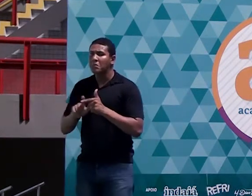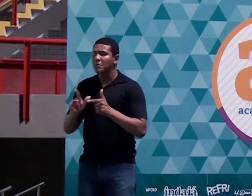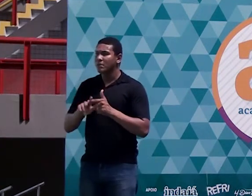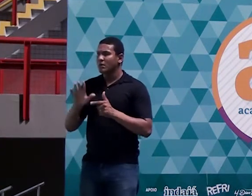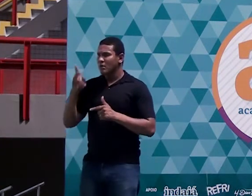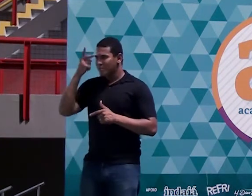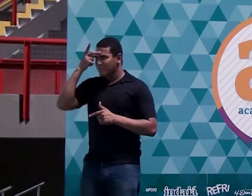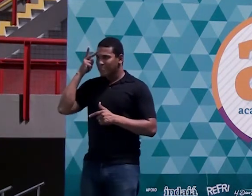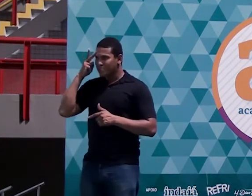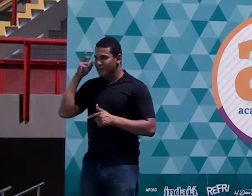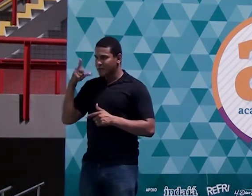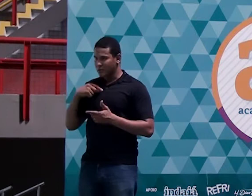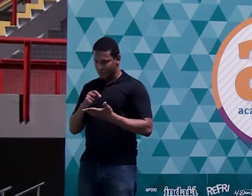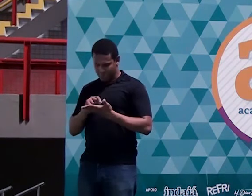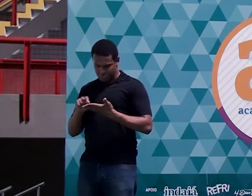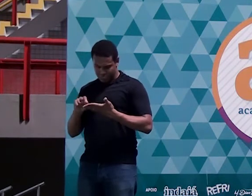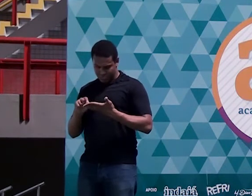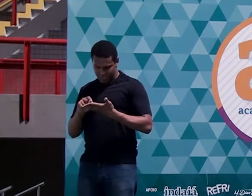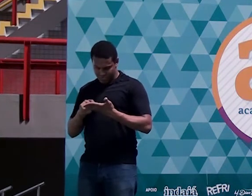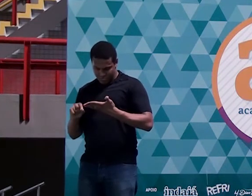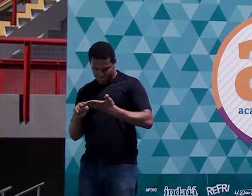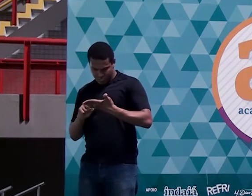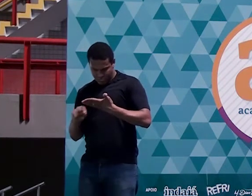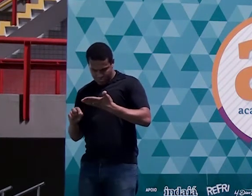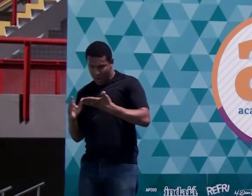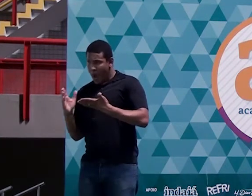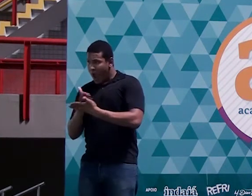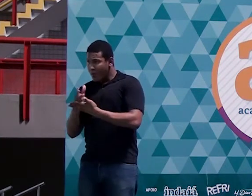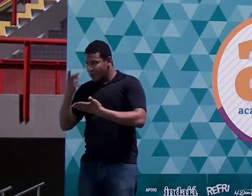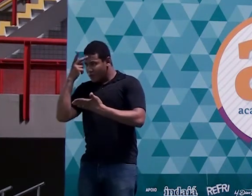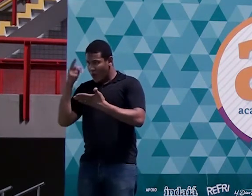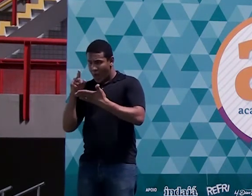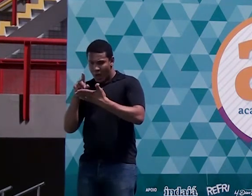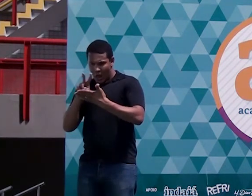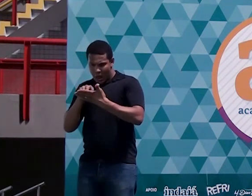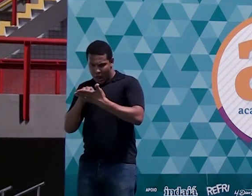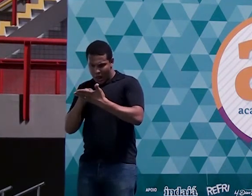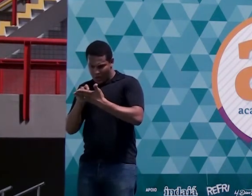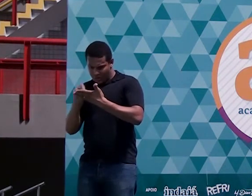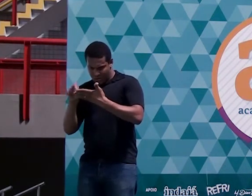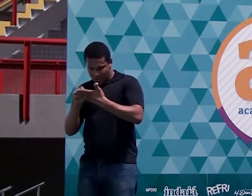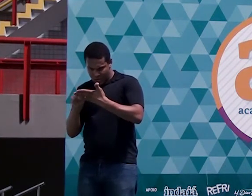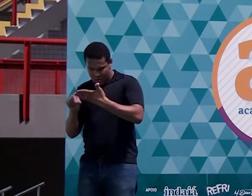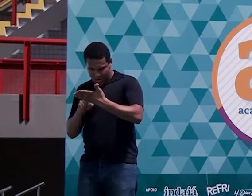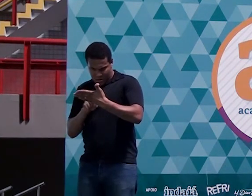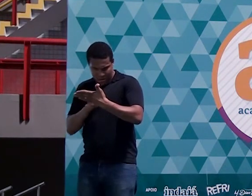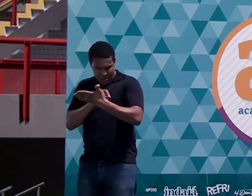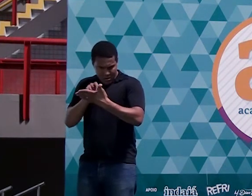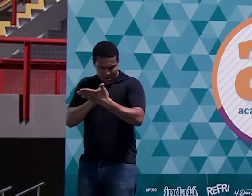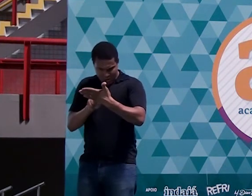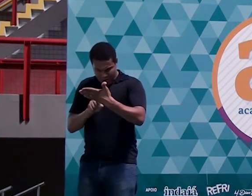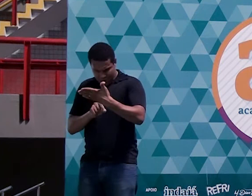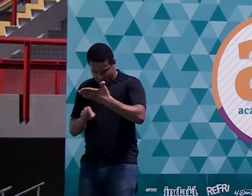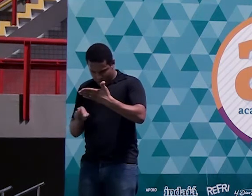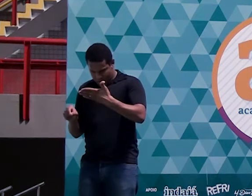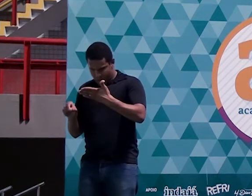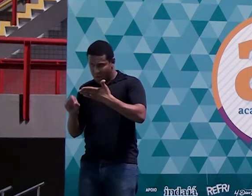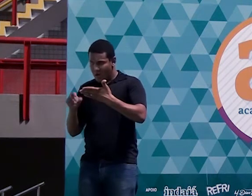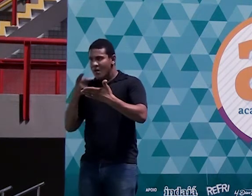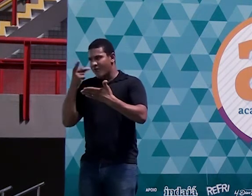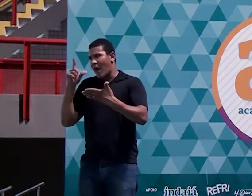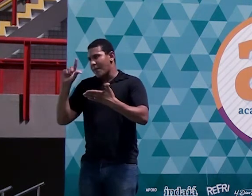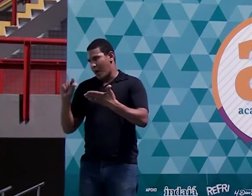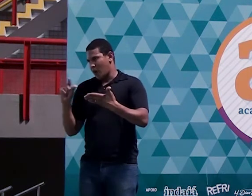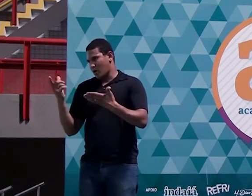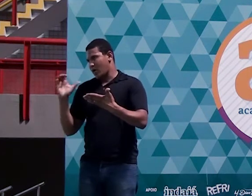aquele pessoal que escreve grifando. E quem escreve grifando e fala, melhor ainda, falando baixinho, né? Lógico. Que